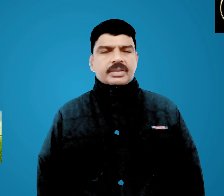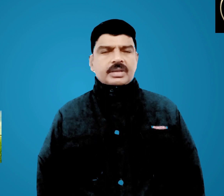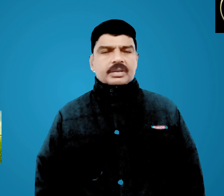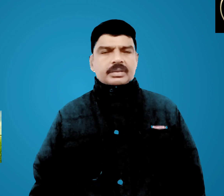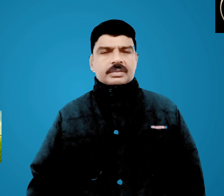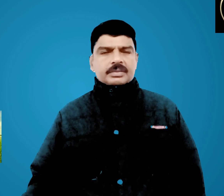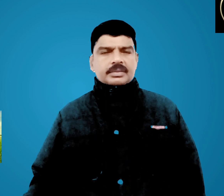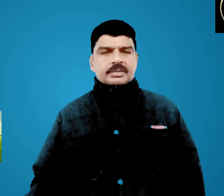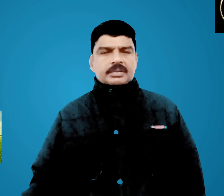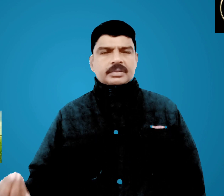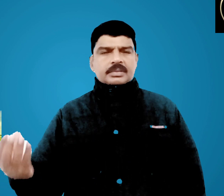दिन